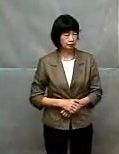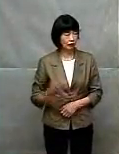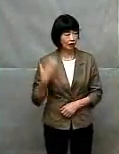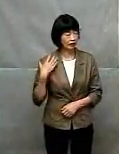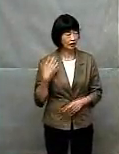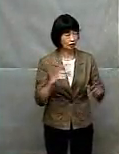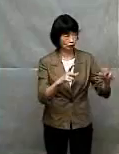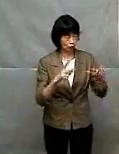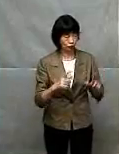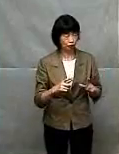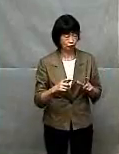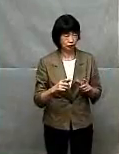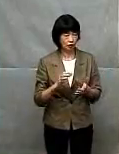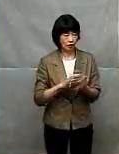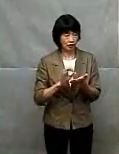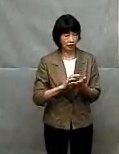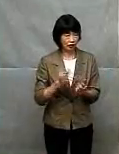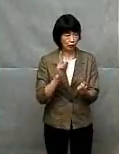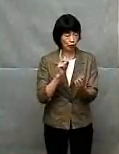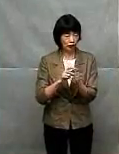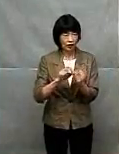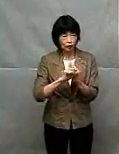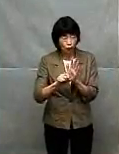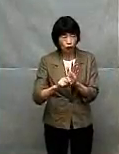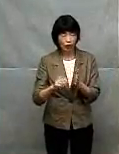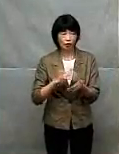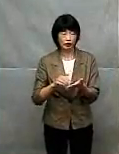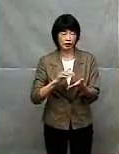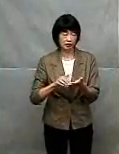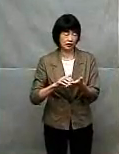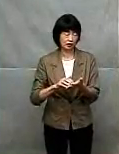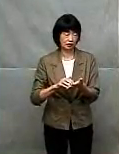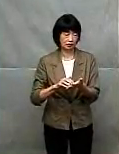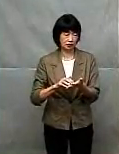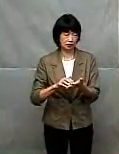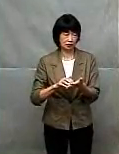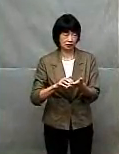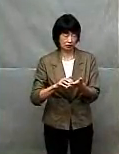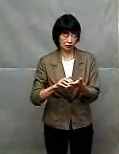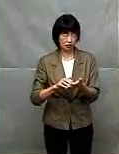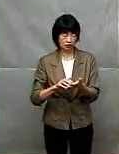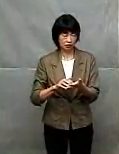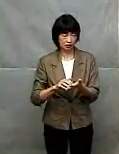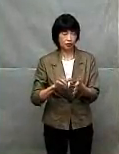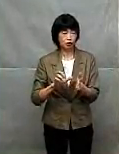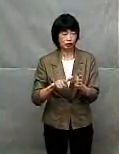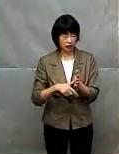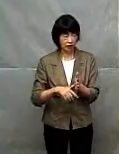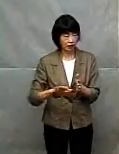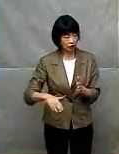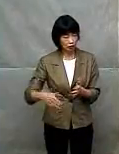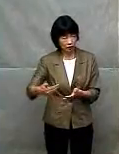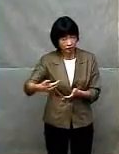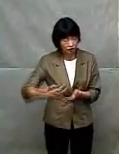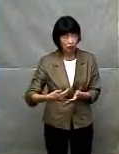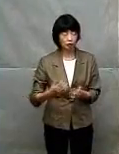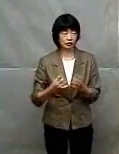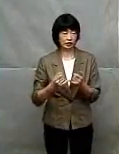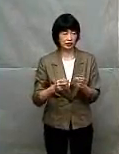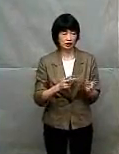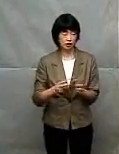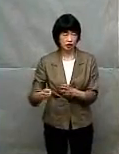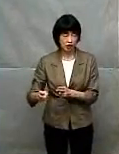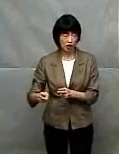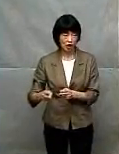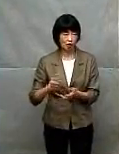費用対効果を算出するにあたりまして、今お尋ねのありましたような整備費用ですね、